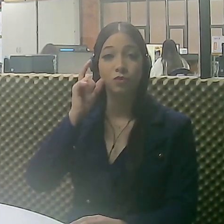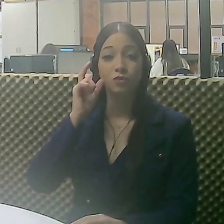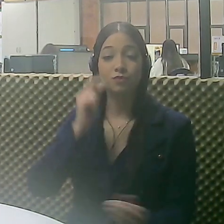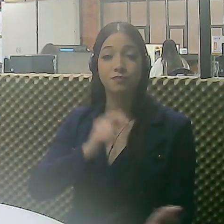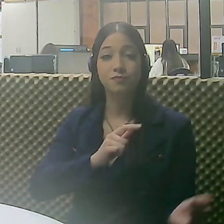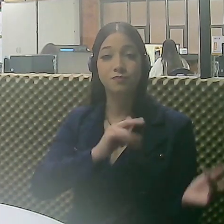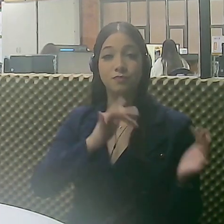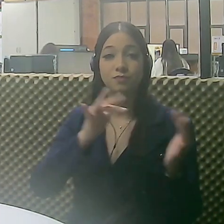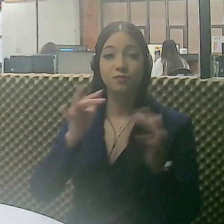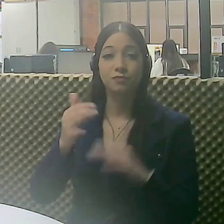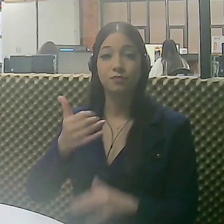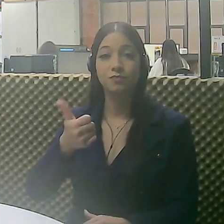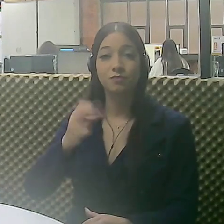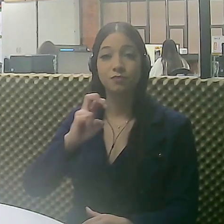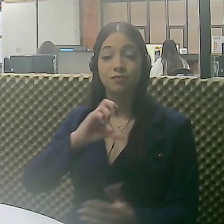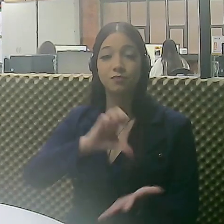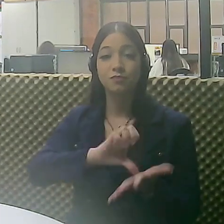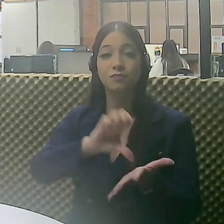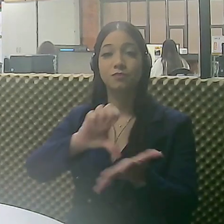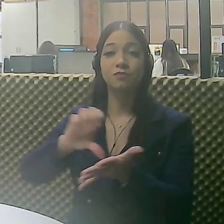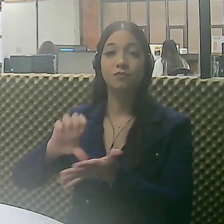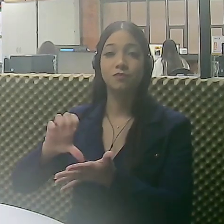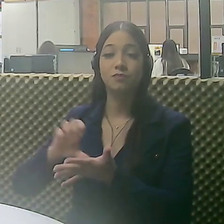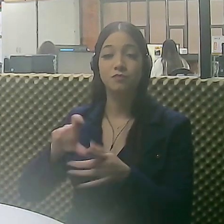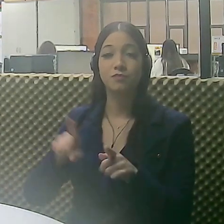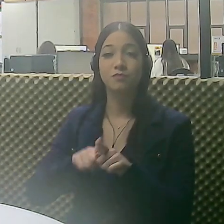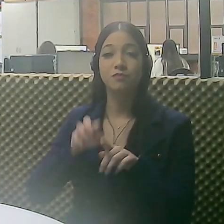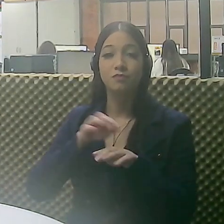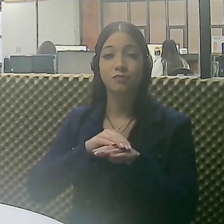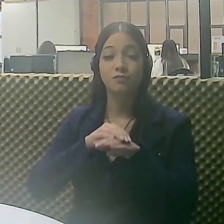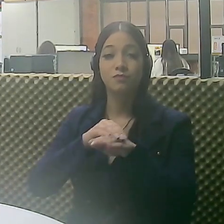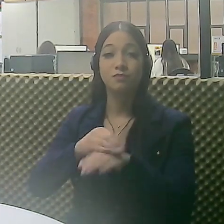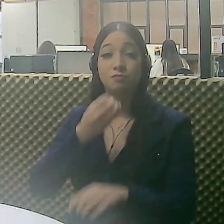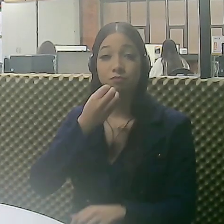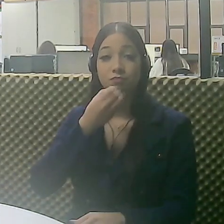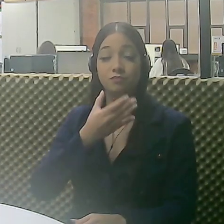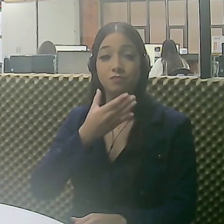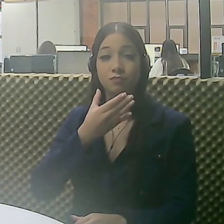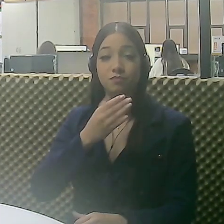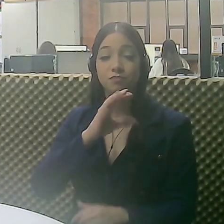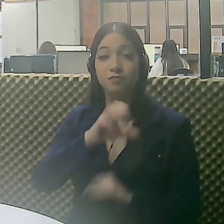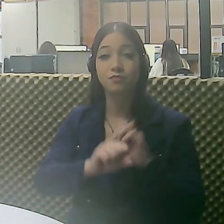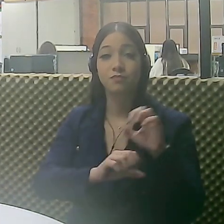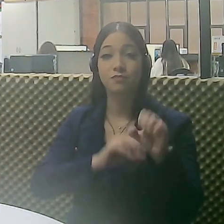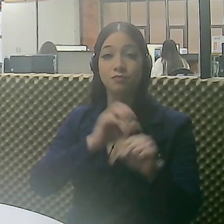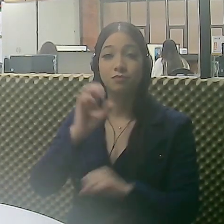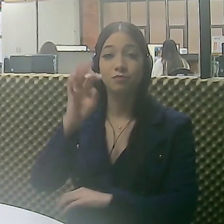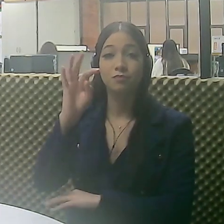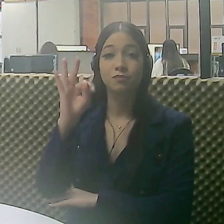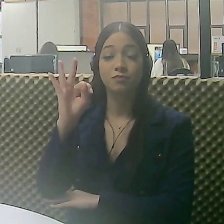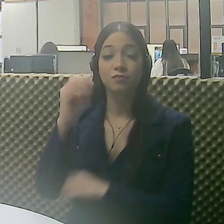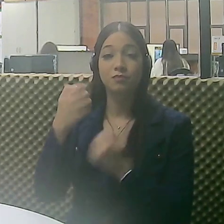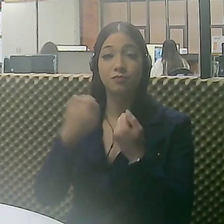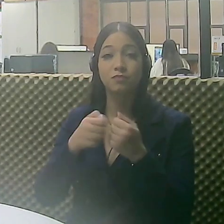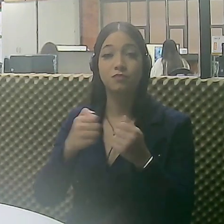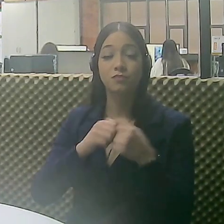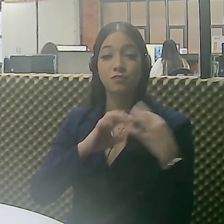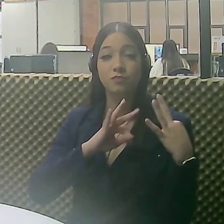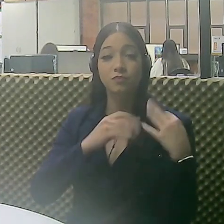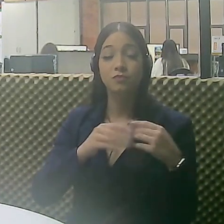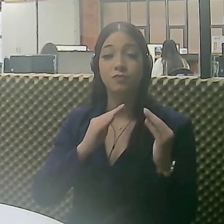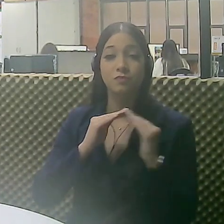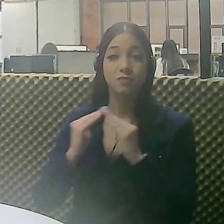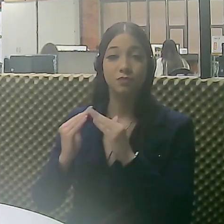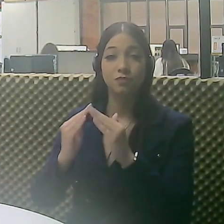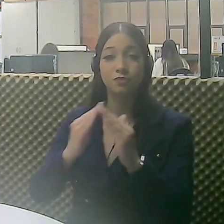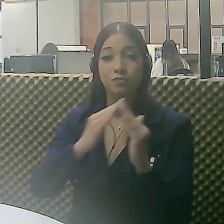contou com 15 pontos de coleta e com a Caravana do Bem, que recolheu as doações em todos os terminais de ônibus e diversos bairros